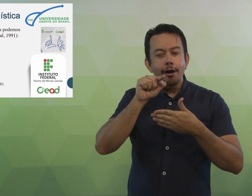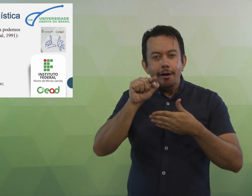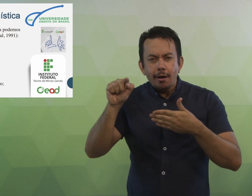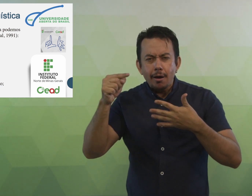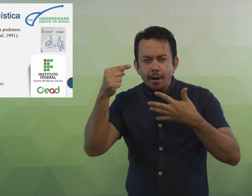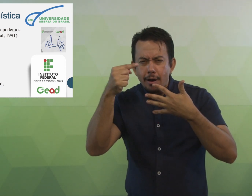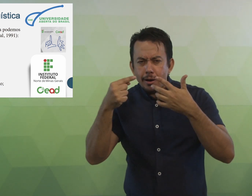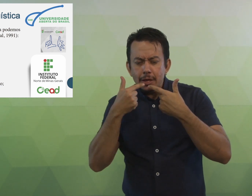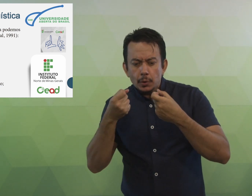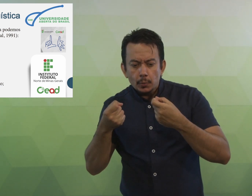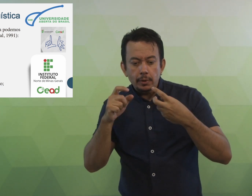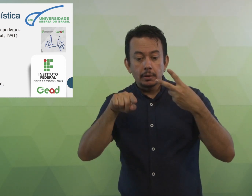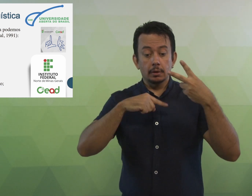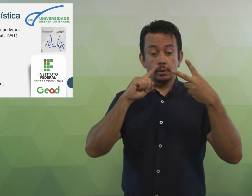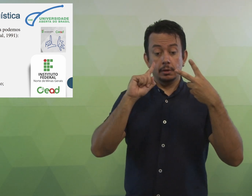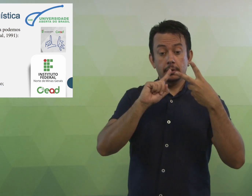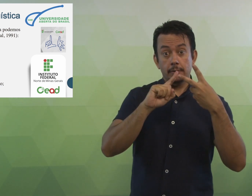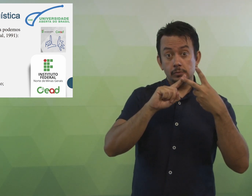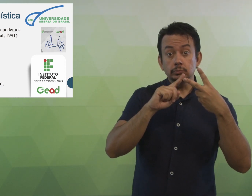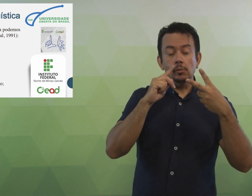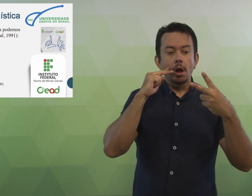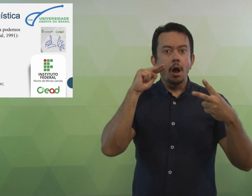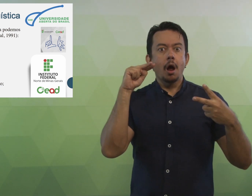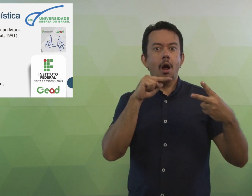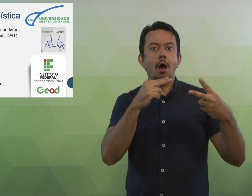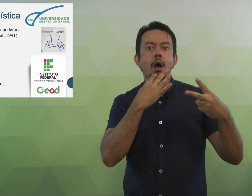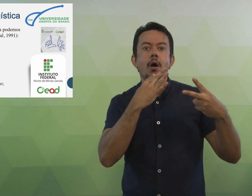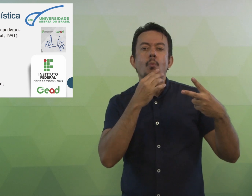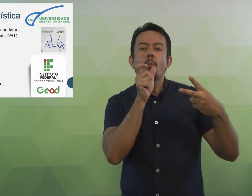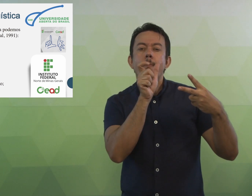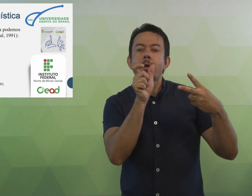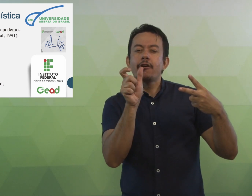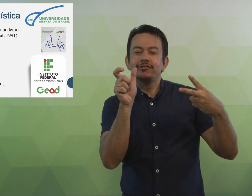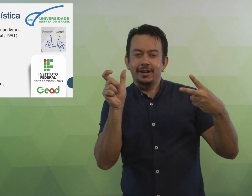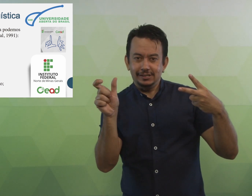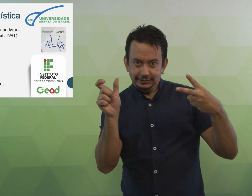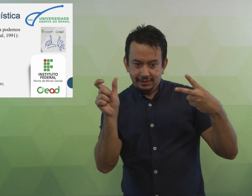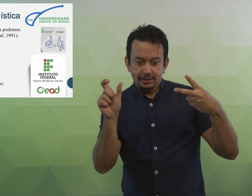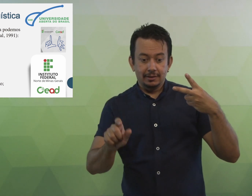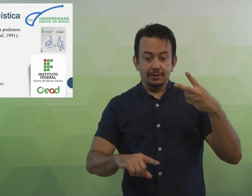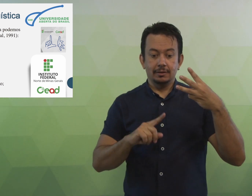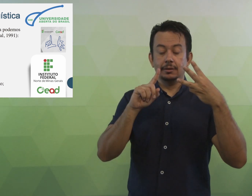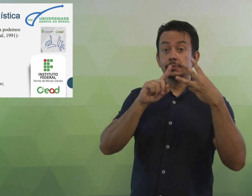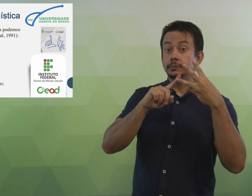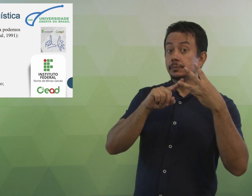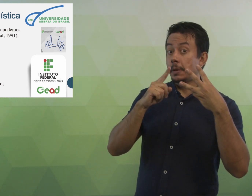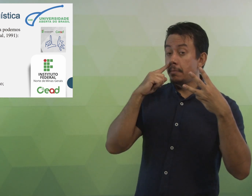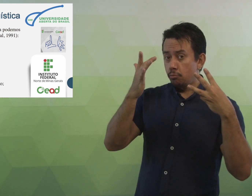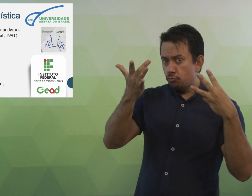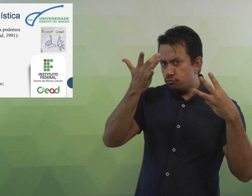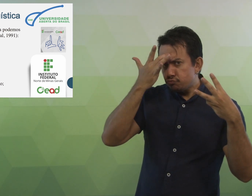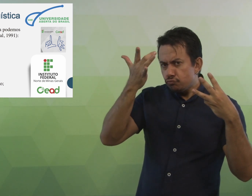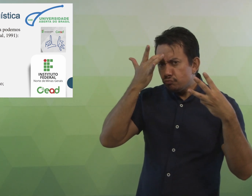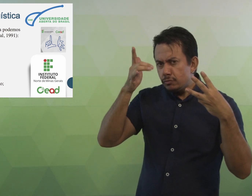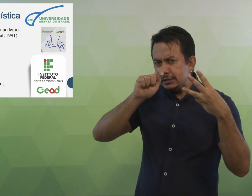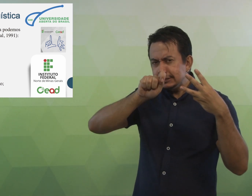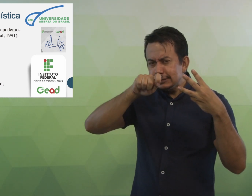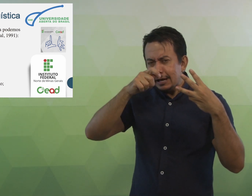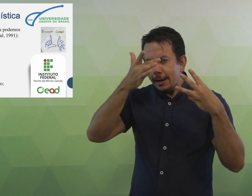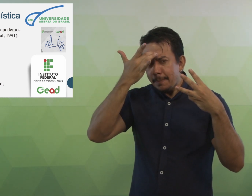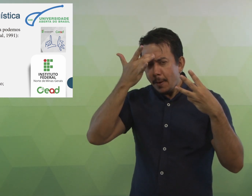Então, o primeiro problema que ele observou foi o processamento de sinais linguísticos. O segundo, reconhecimento